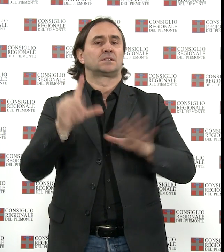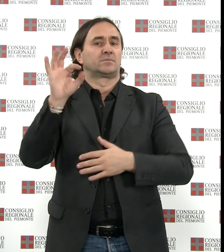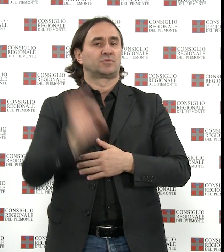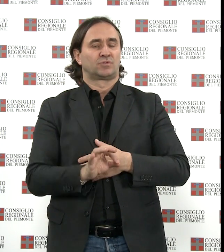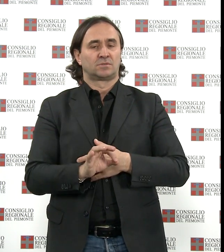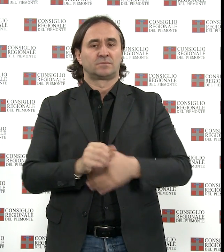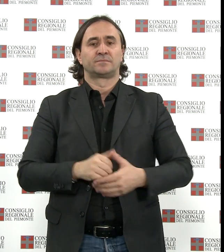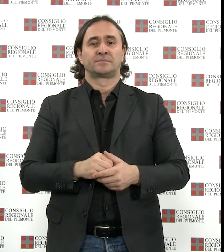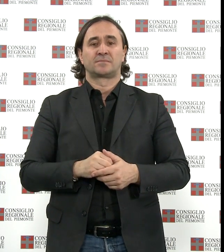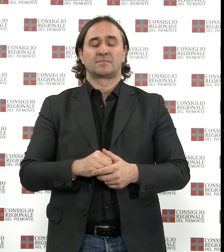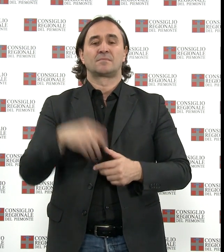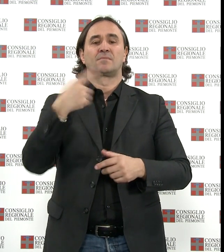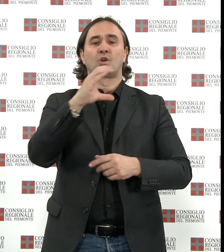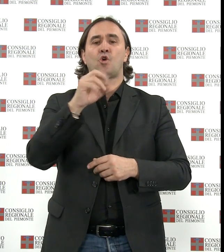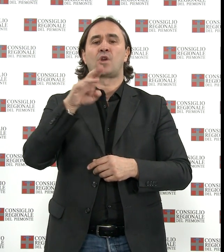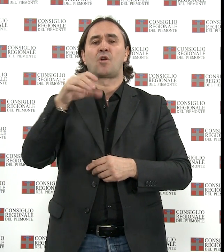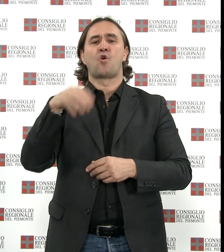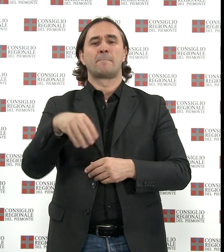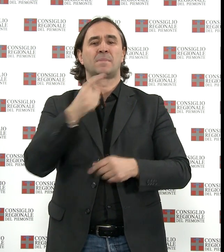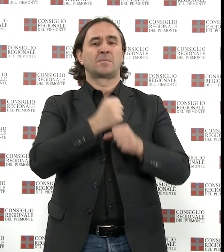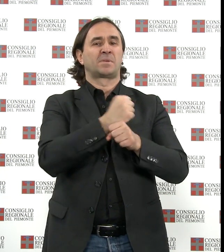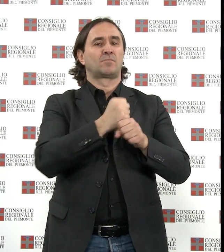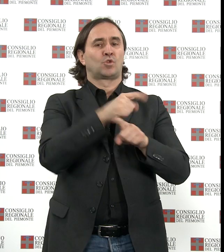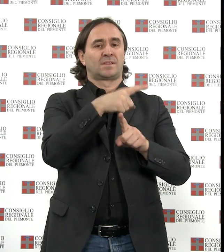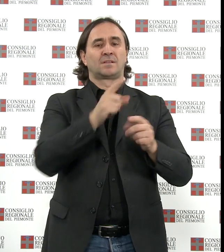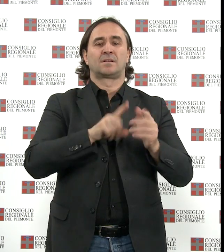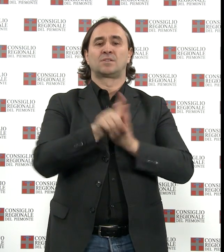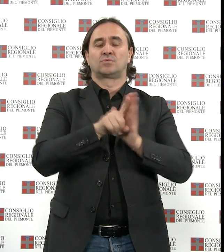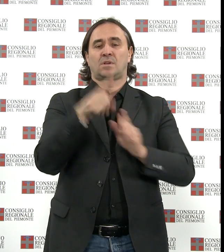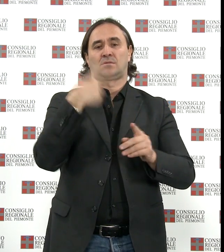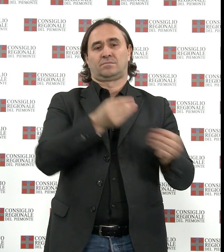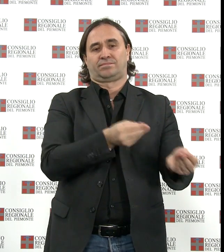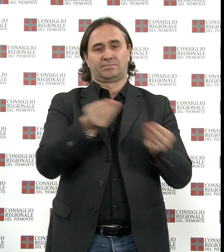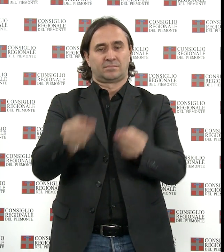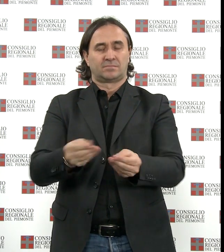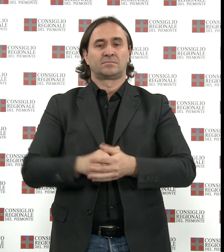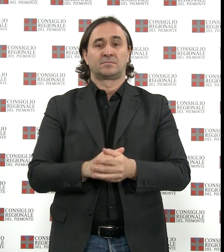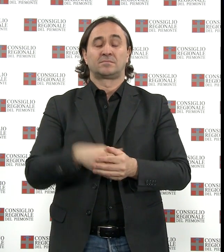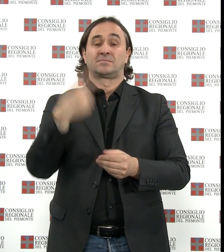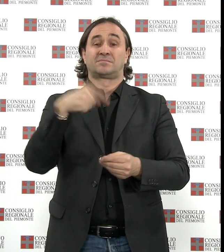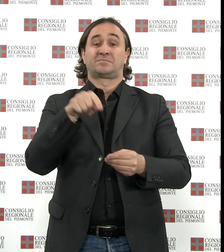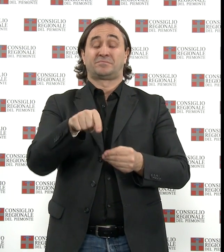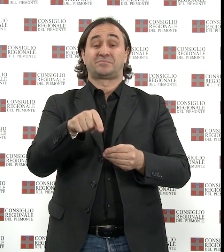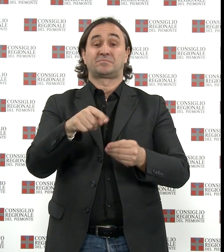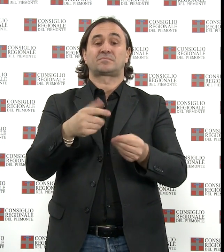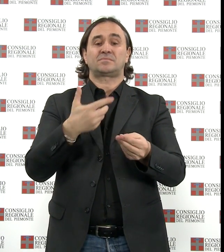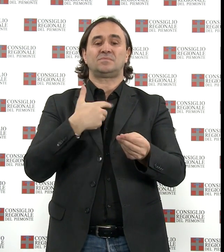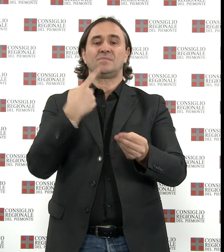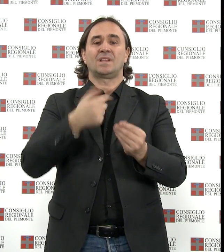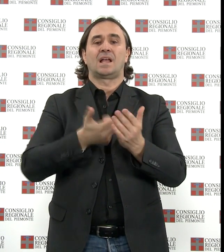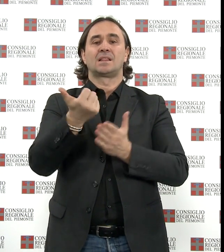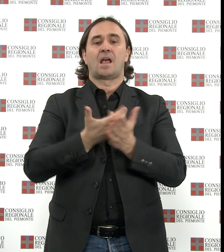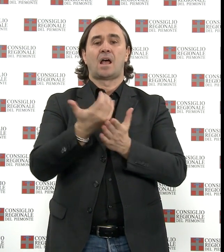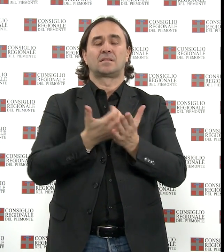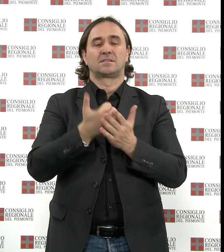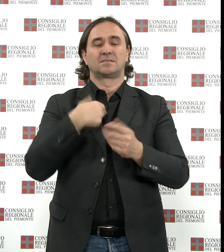37%. È quanto emerso dall'audizione del Corecom Piemonte nella seconda commissione del Consiglio regionale. Nel corso dell'audizione sono stati presentati i dati